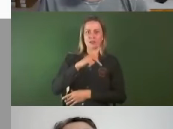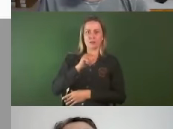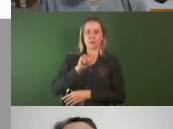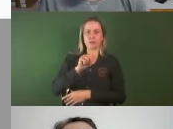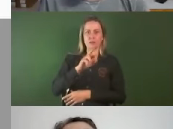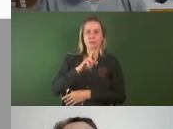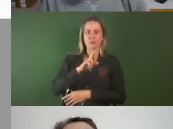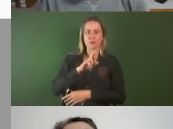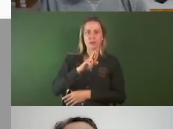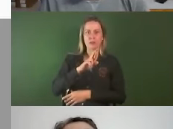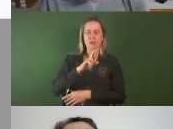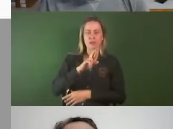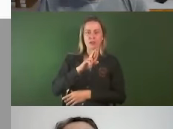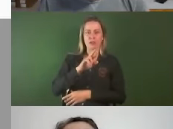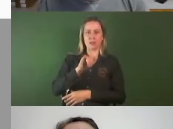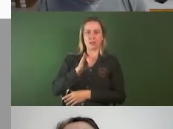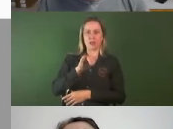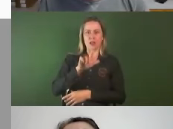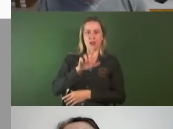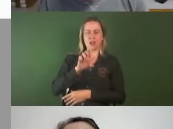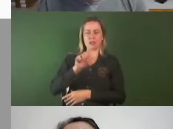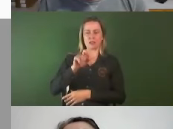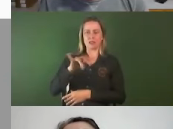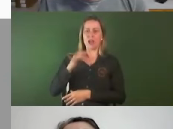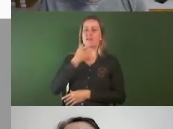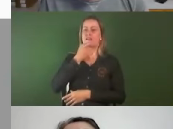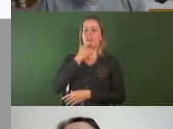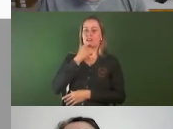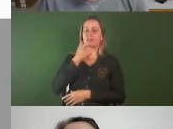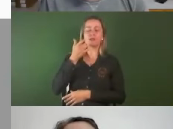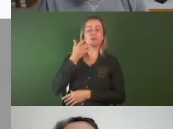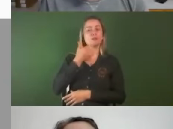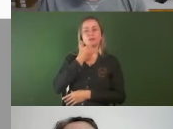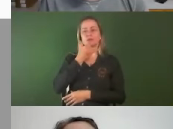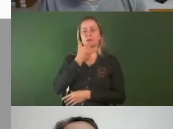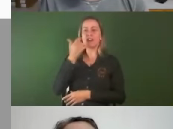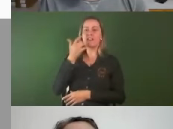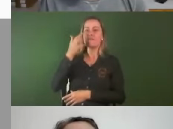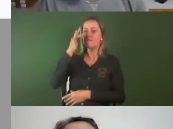et le Sien, que é o Rio, né?